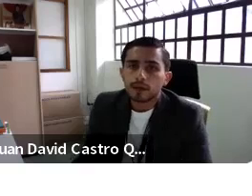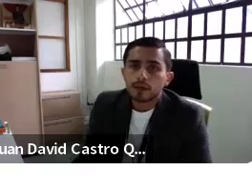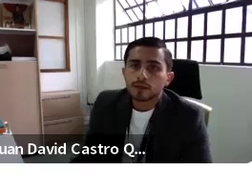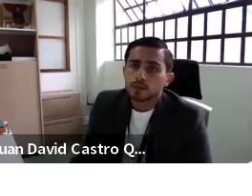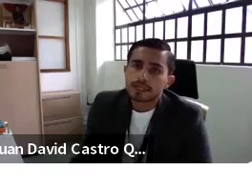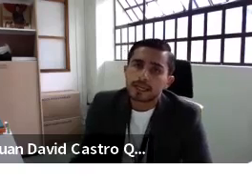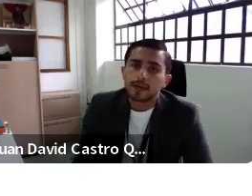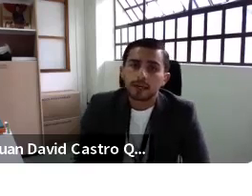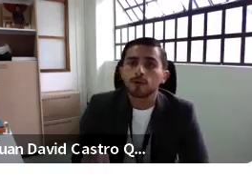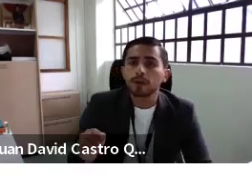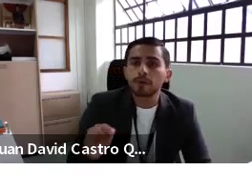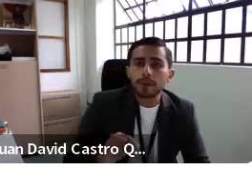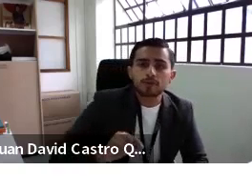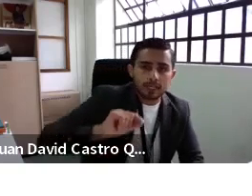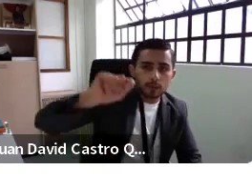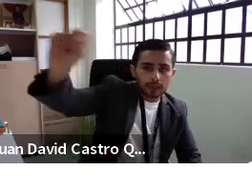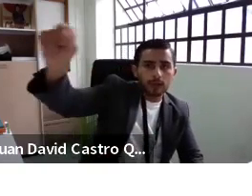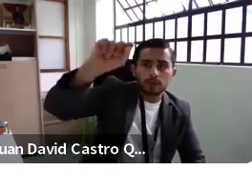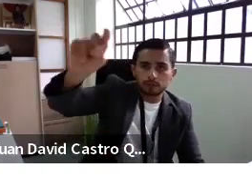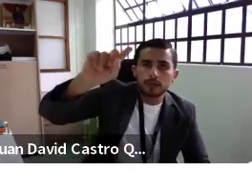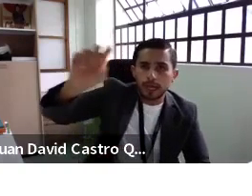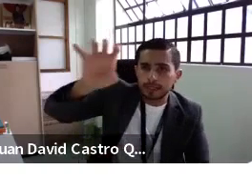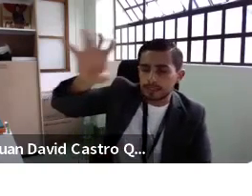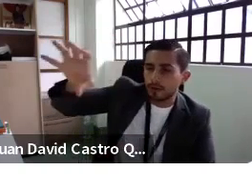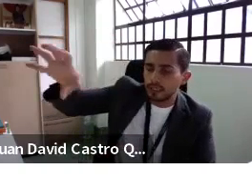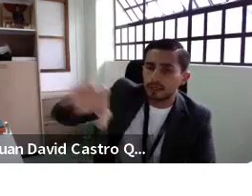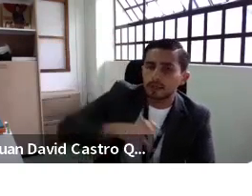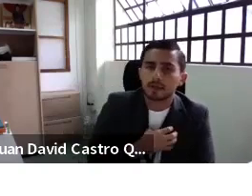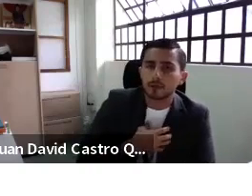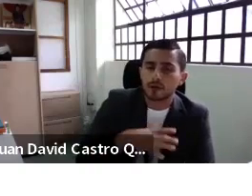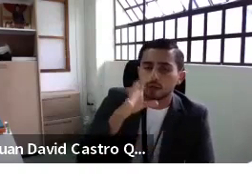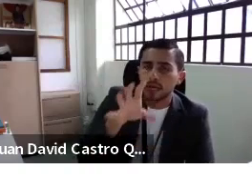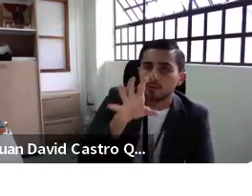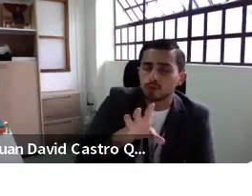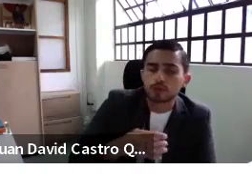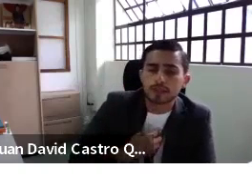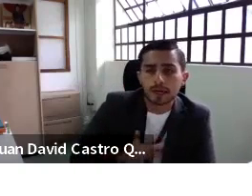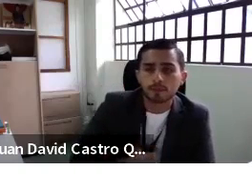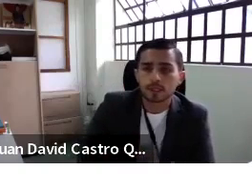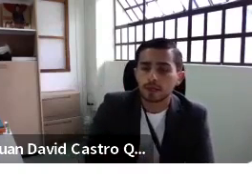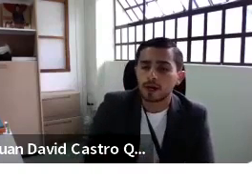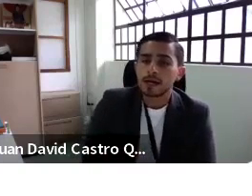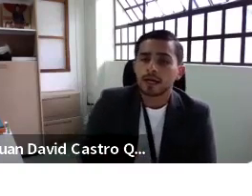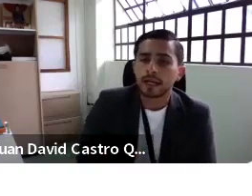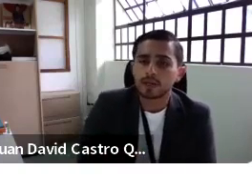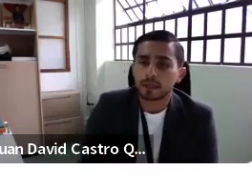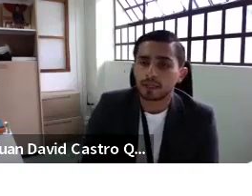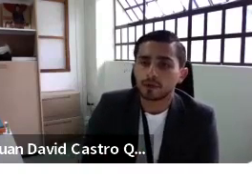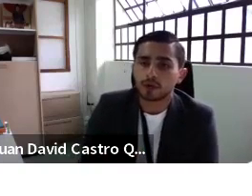entonces aquí viene un primer paso en ese objetivo que les decía ahorita que nos acordáramos mucho de esta diapositiva en ese objetivo de